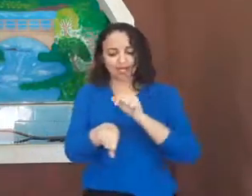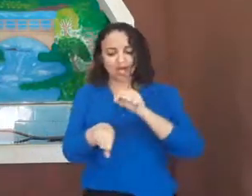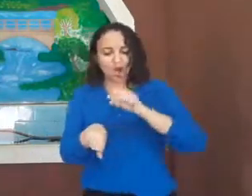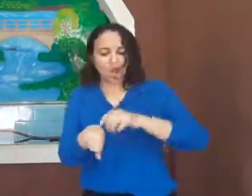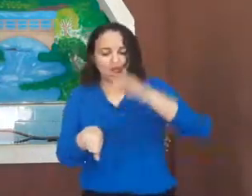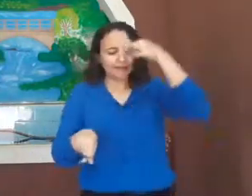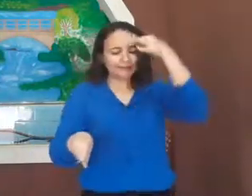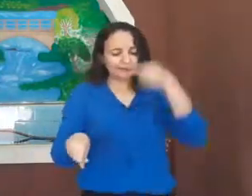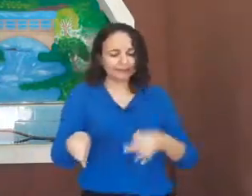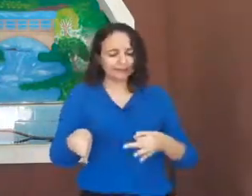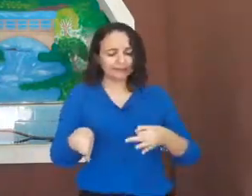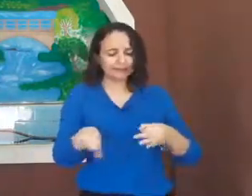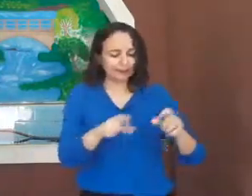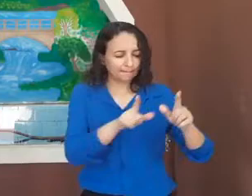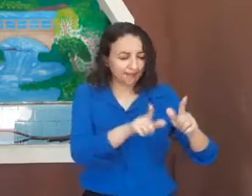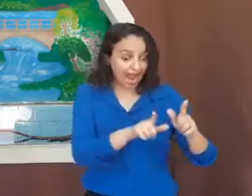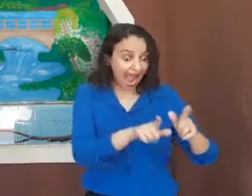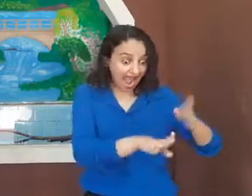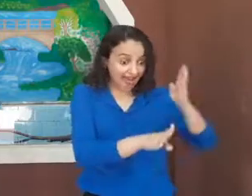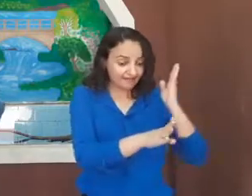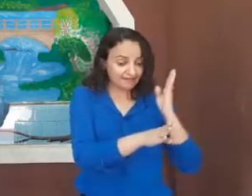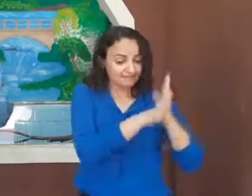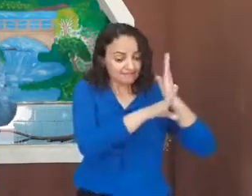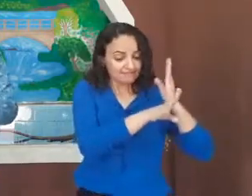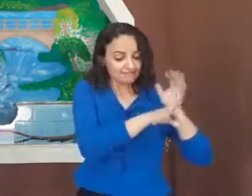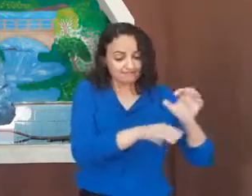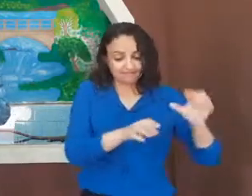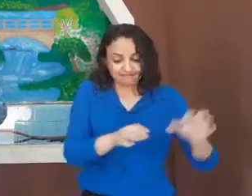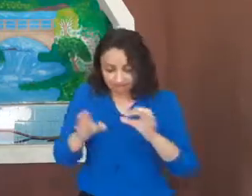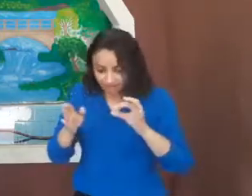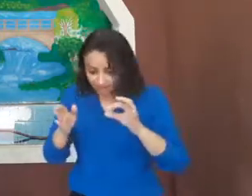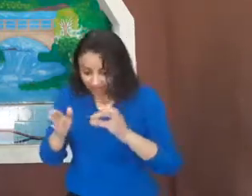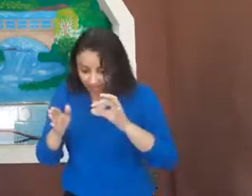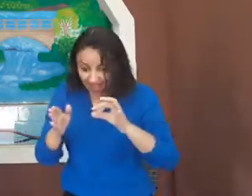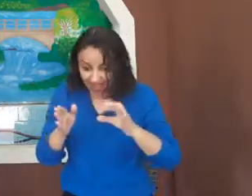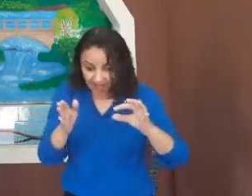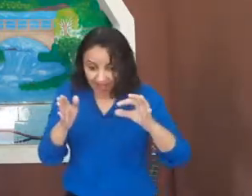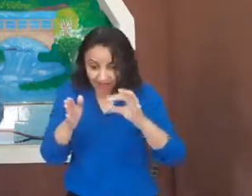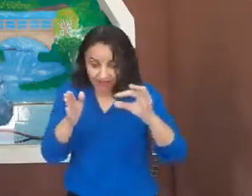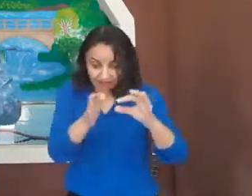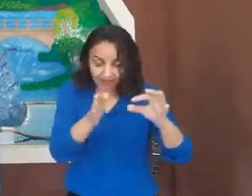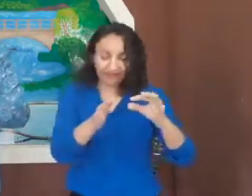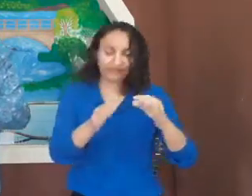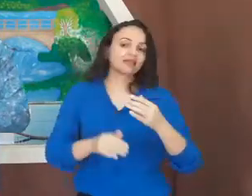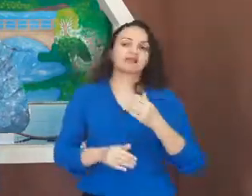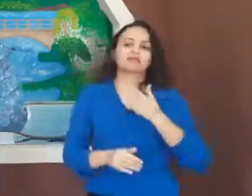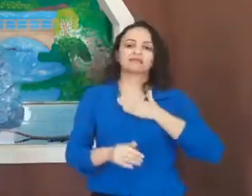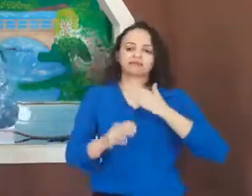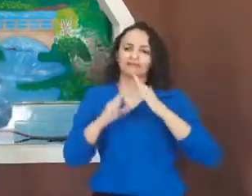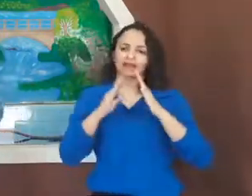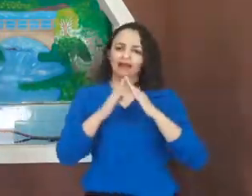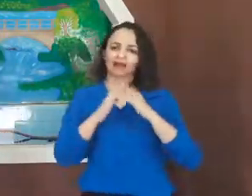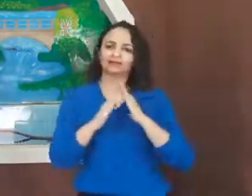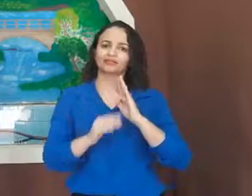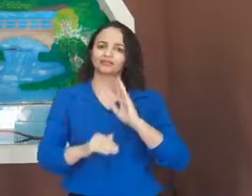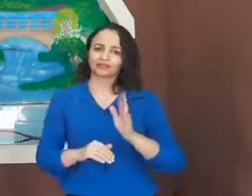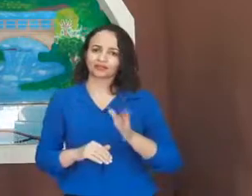até achar a peça própria. Esses dias em casa, lá montaram um quebra-cabeça de 500